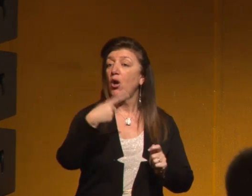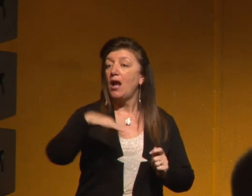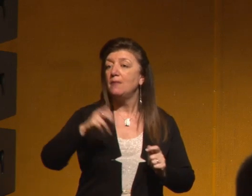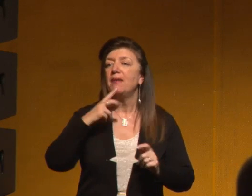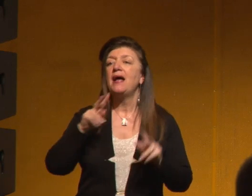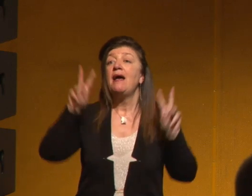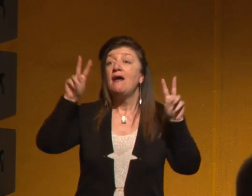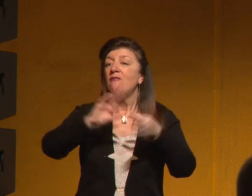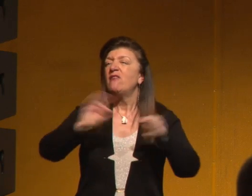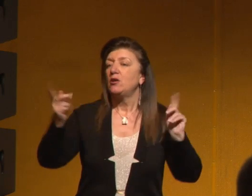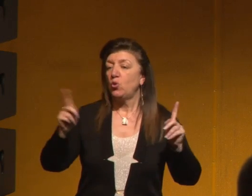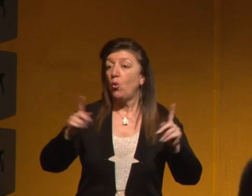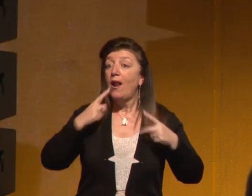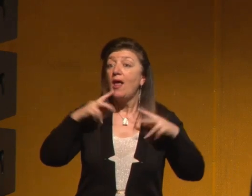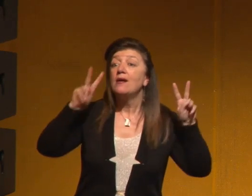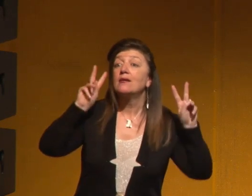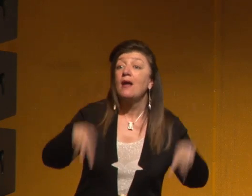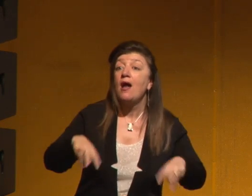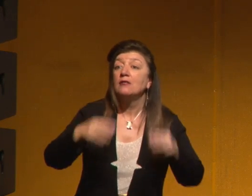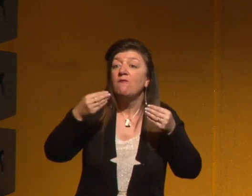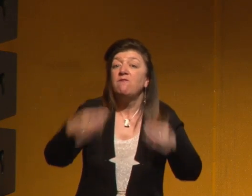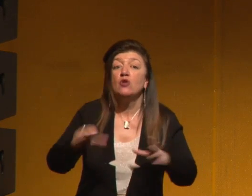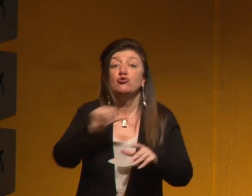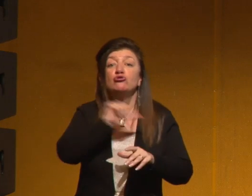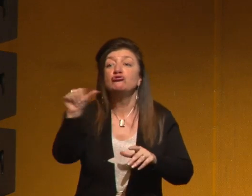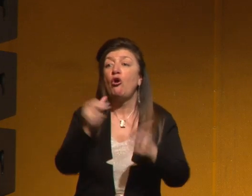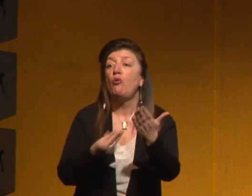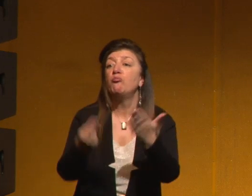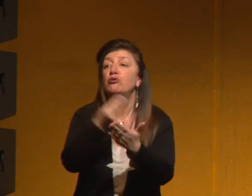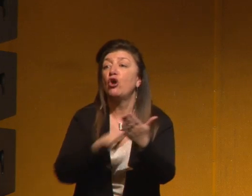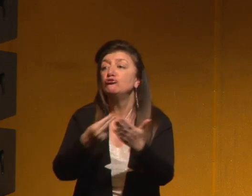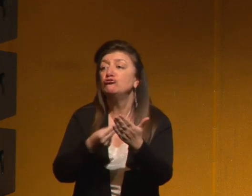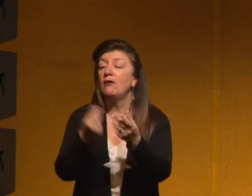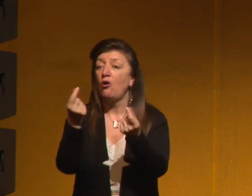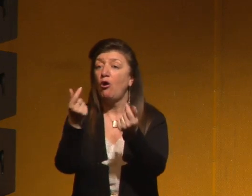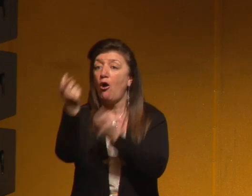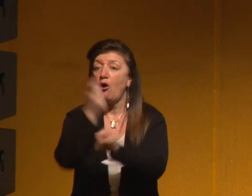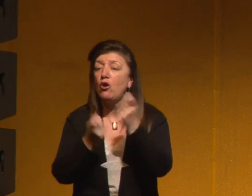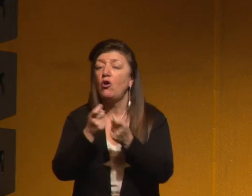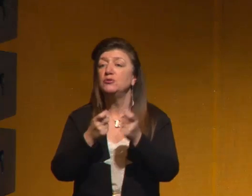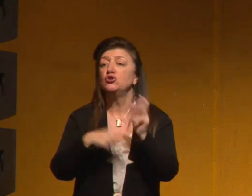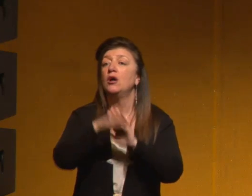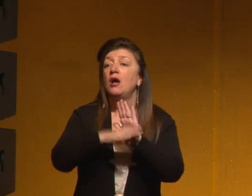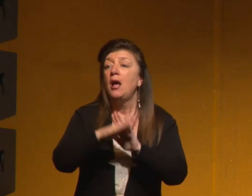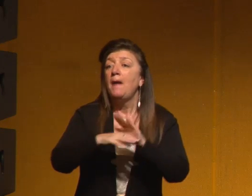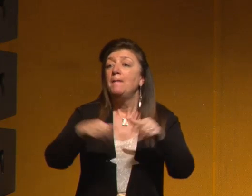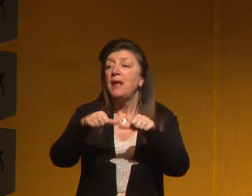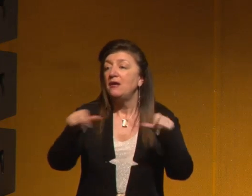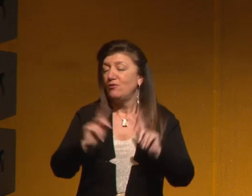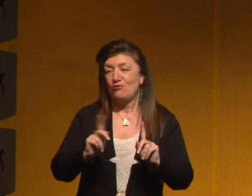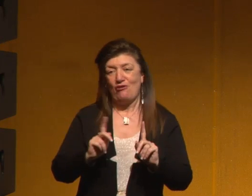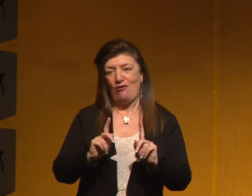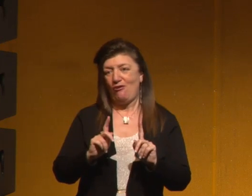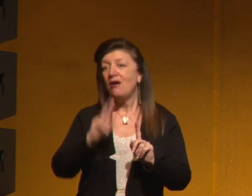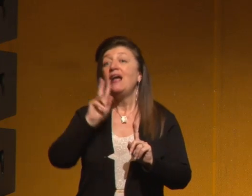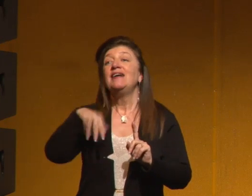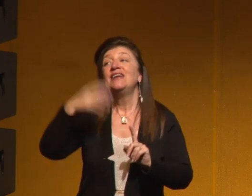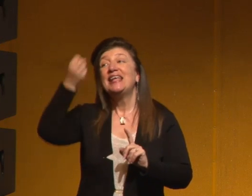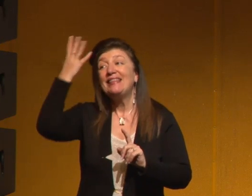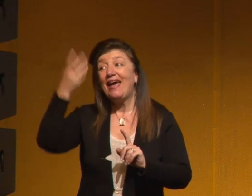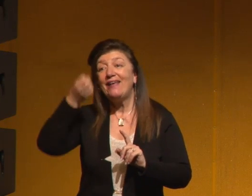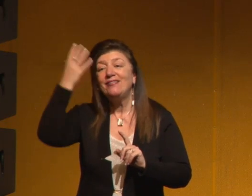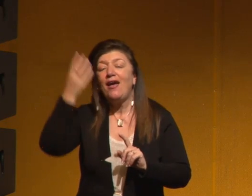cose di progetti economici di pianificazione ma è fatta di idee di buone idee